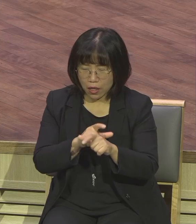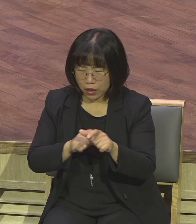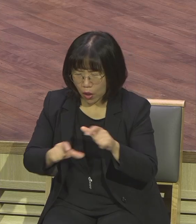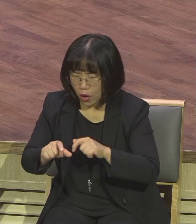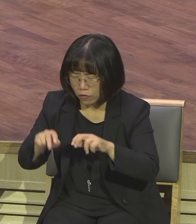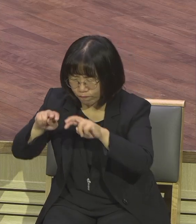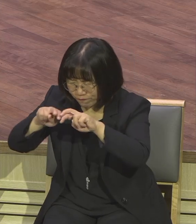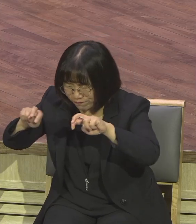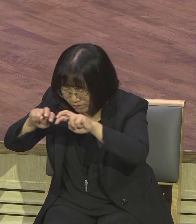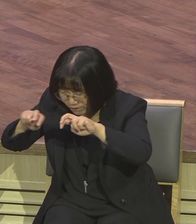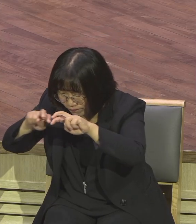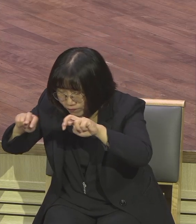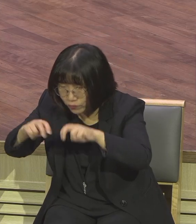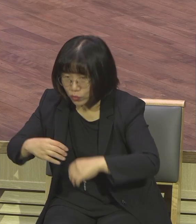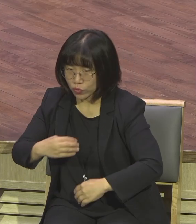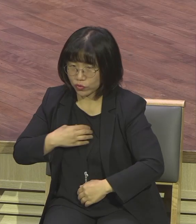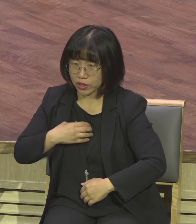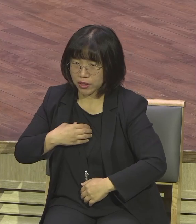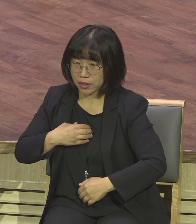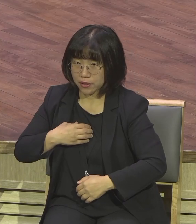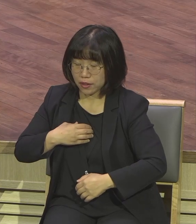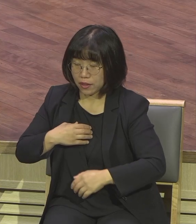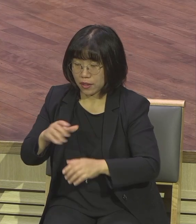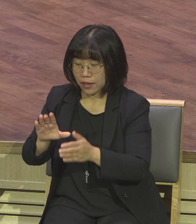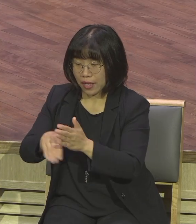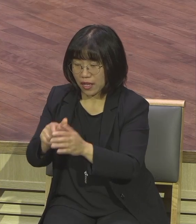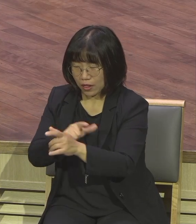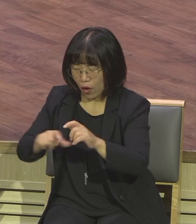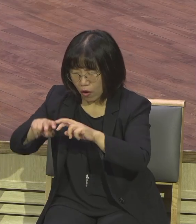거예요. 파고드, 위기를 파고드는.